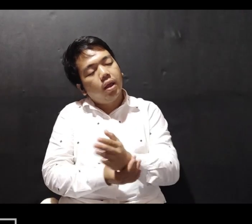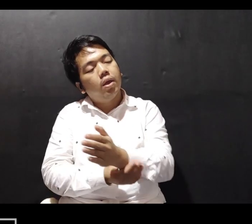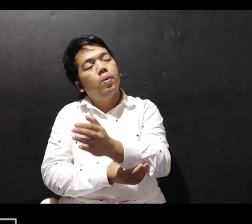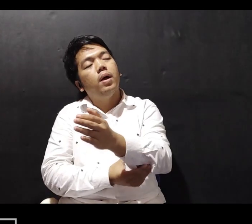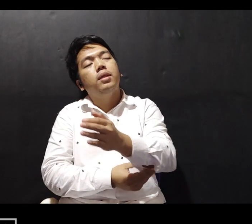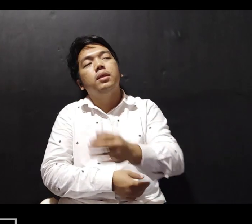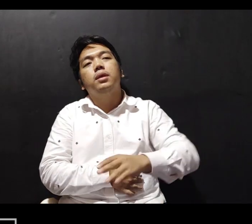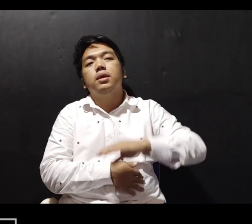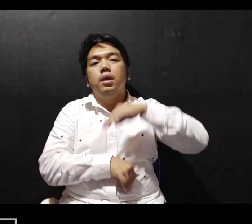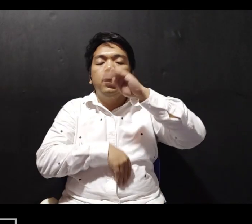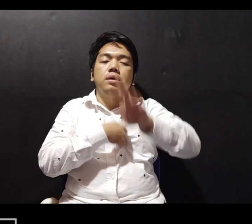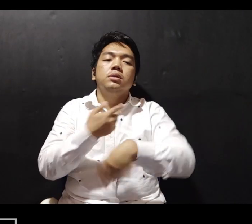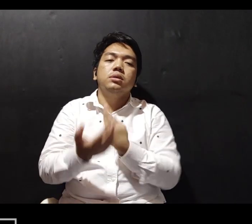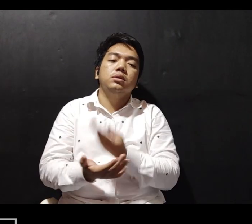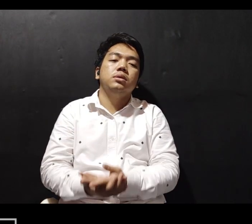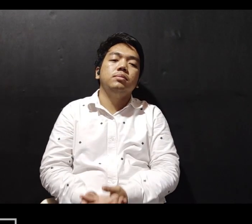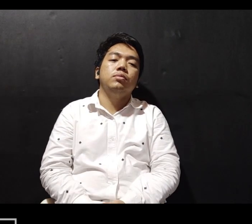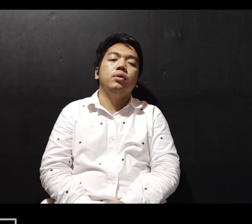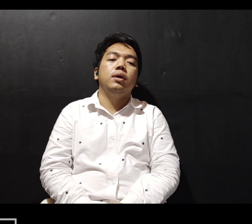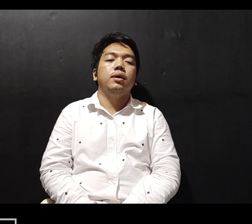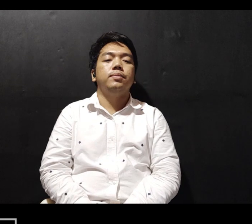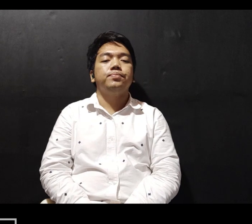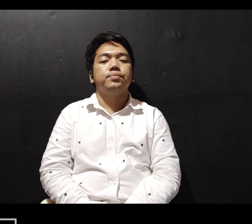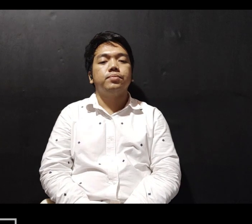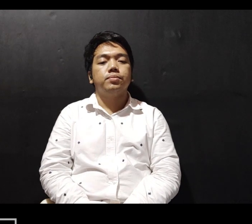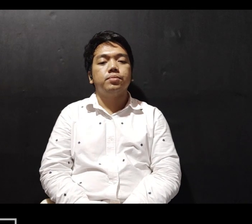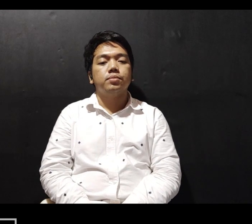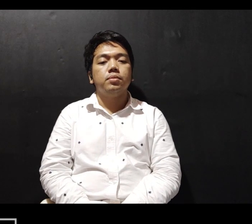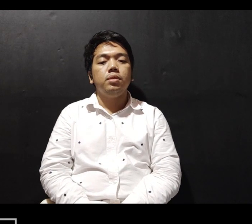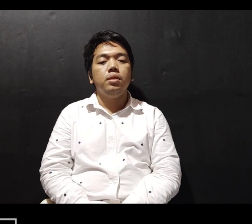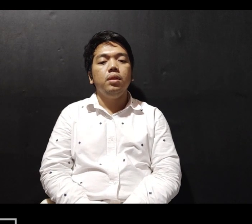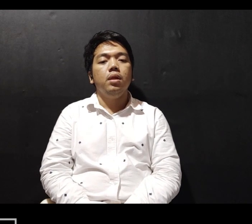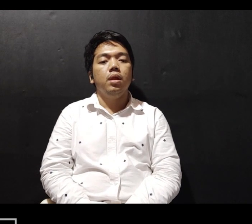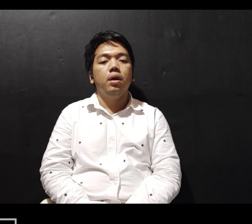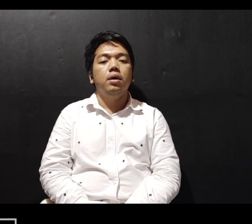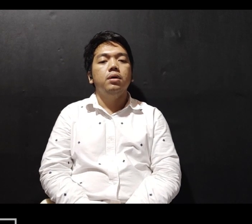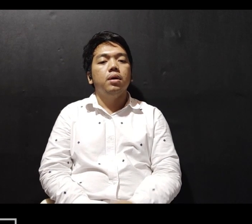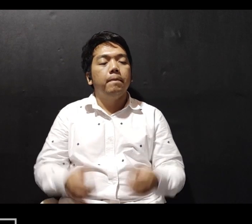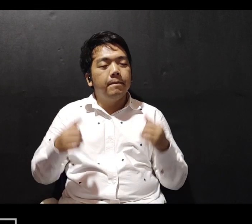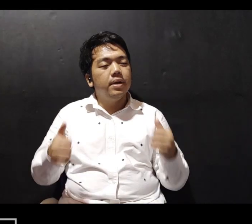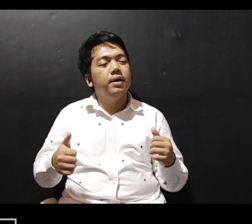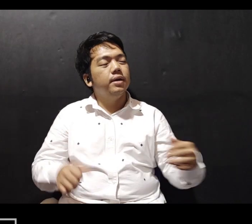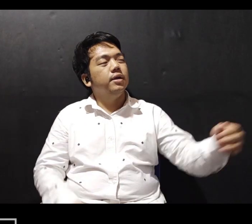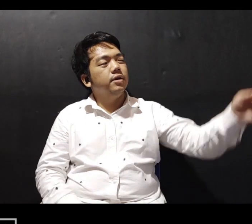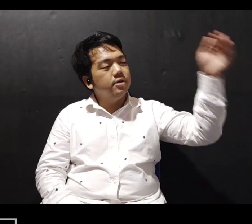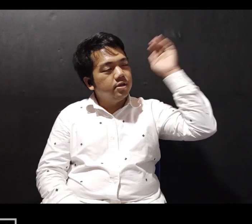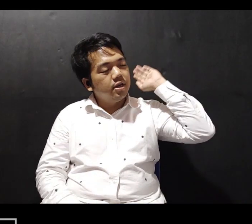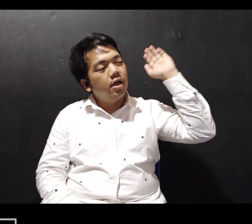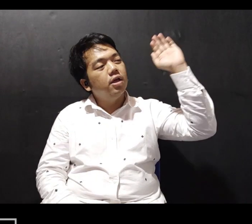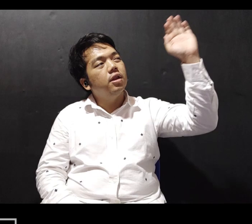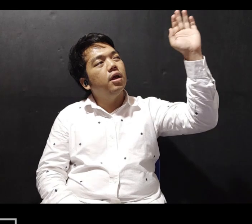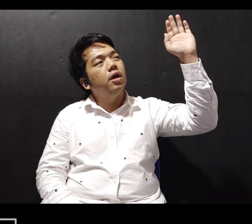ku lewati semua. Engkau akan melewati ini. I promise you